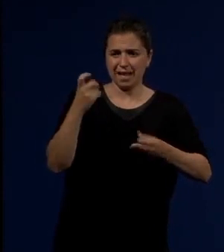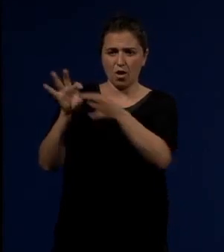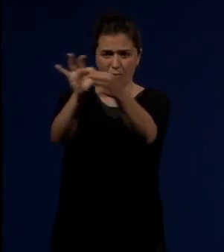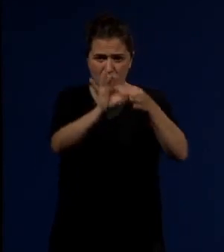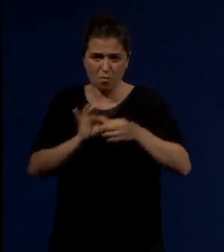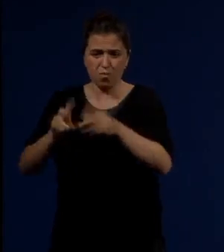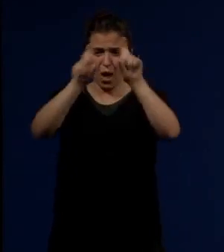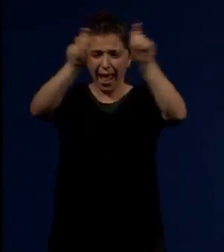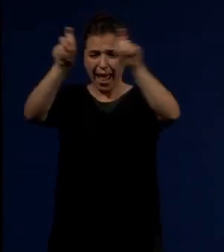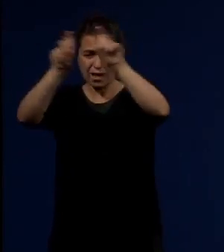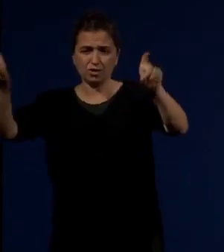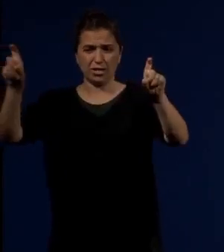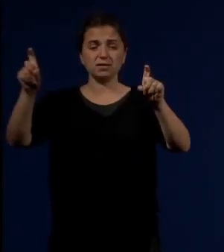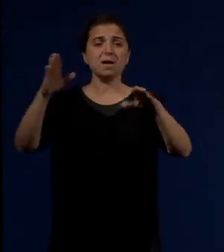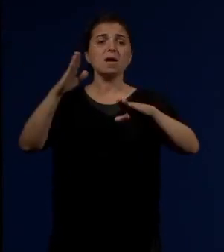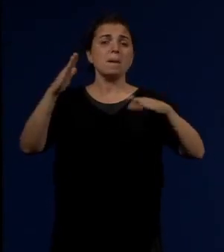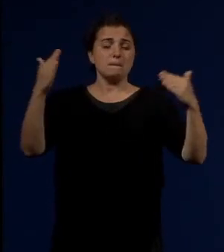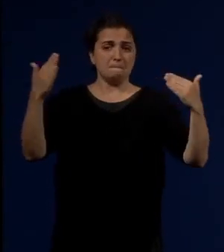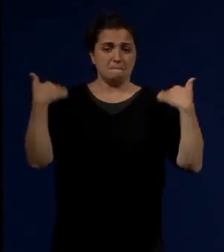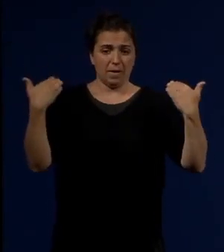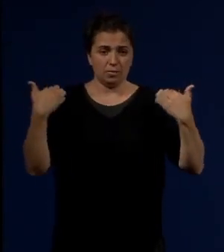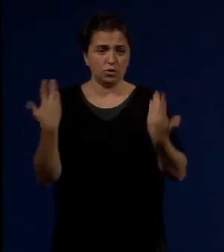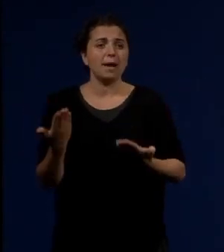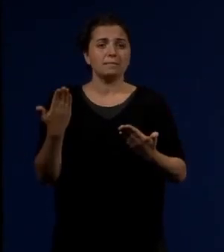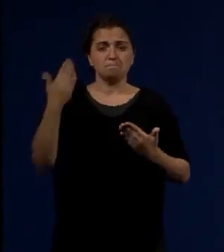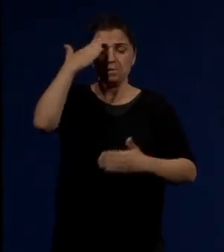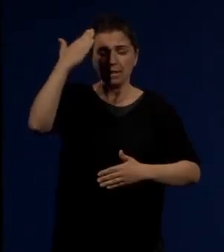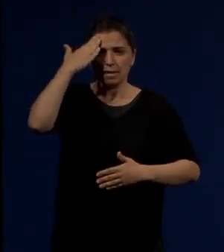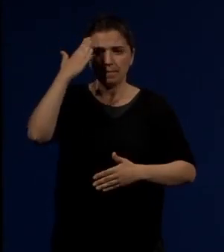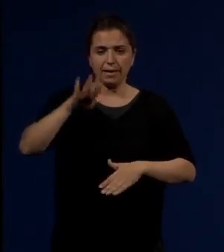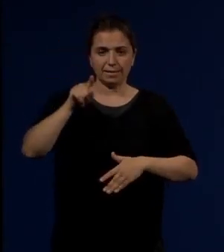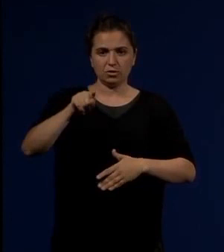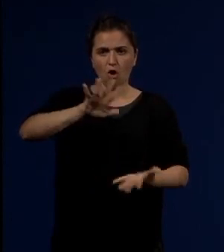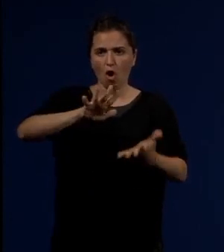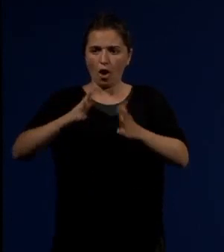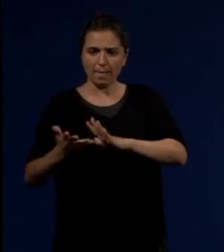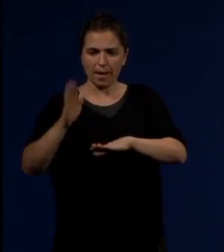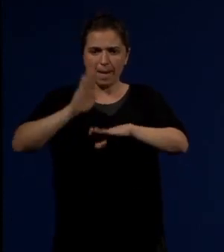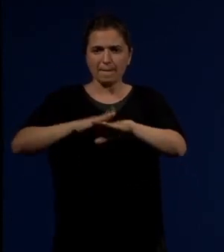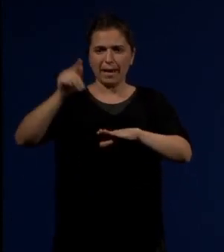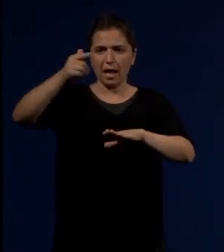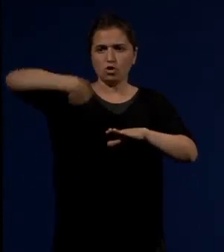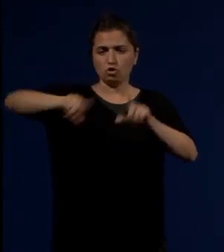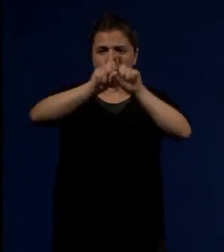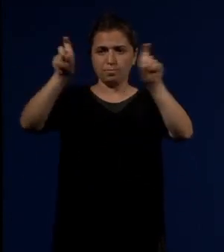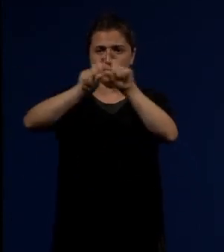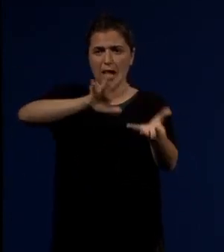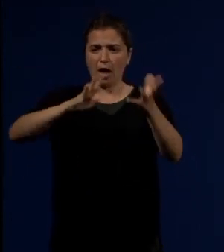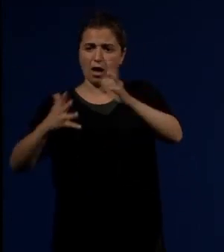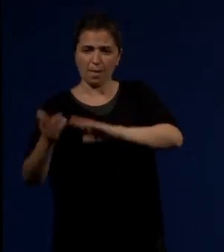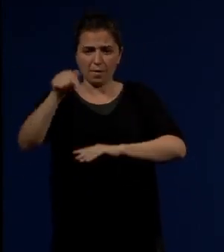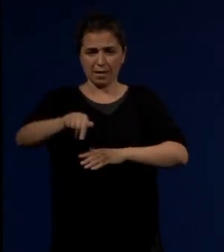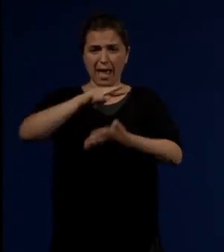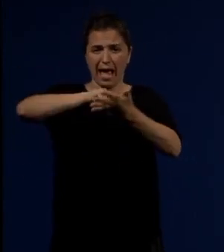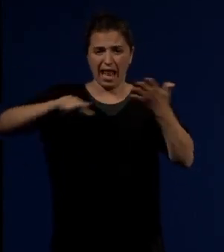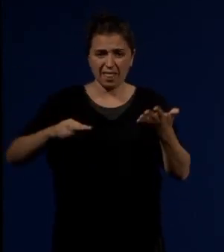industrias principais, as industrias auxiliares, as industrias primarias, as de transformación, para poder ter un sistema acabado de transformación industrial en Galicia.